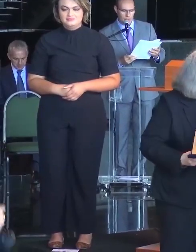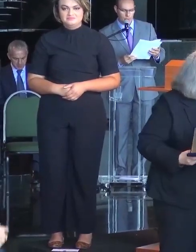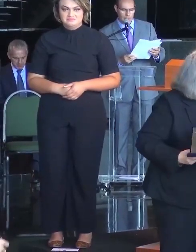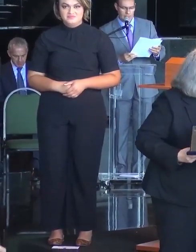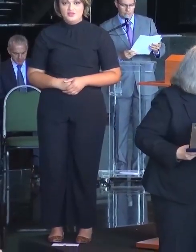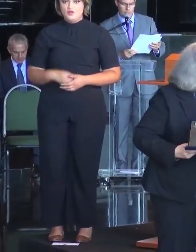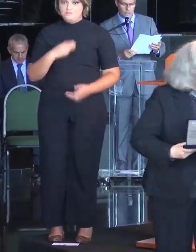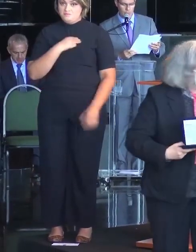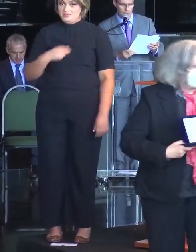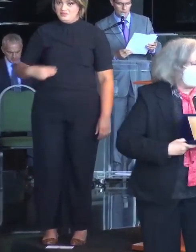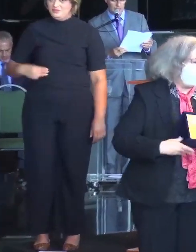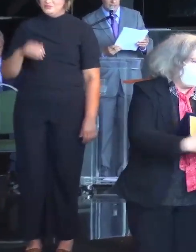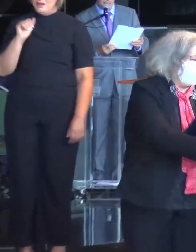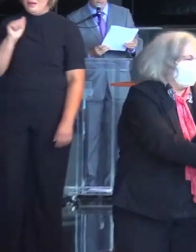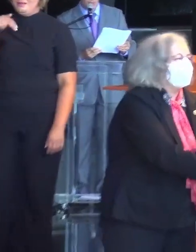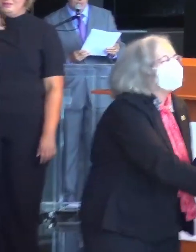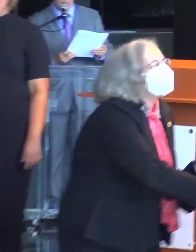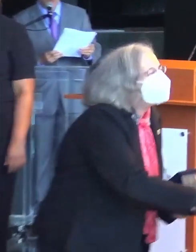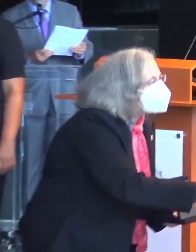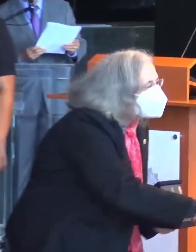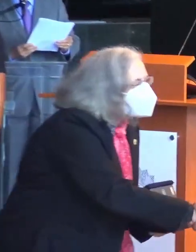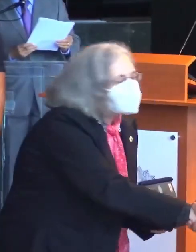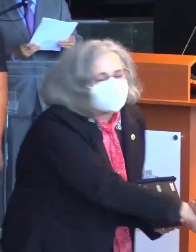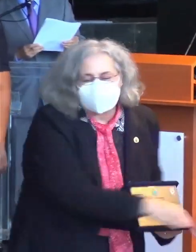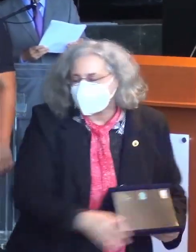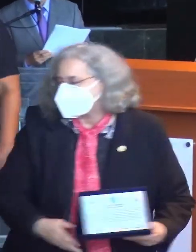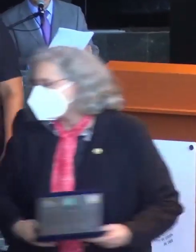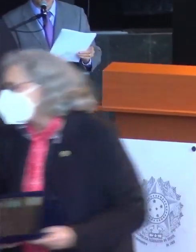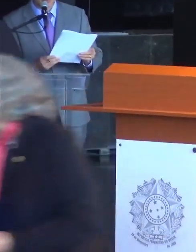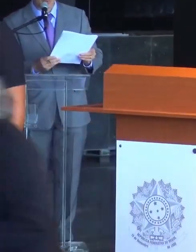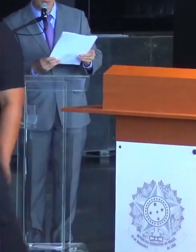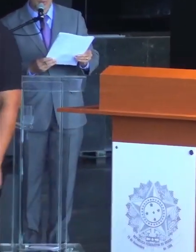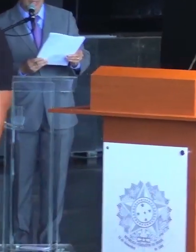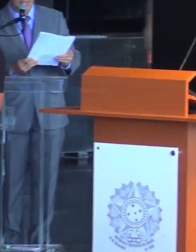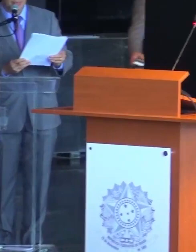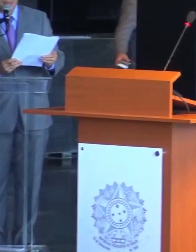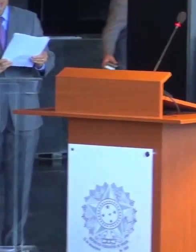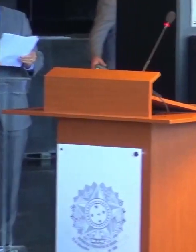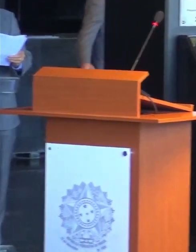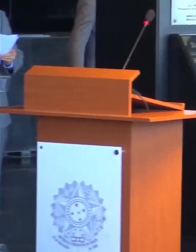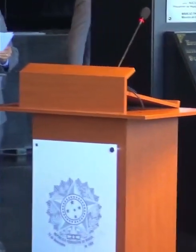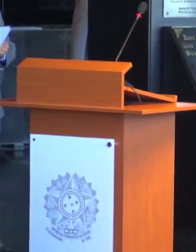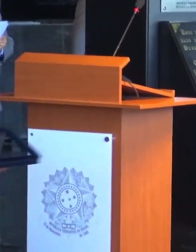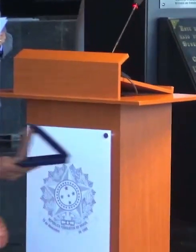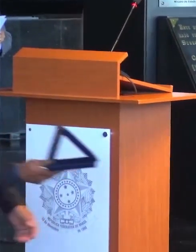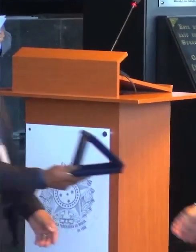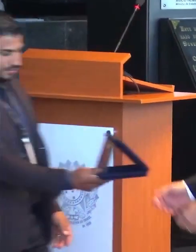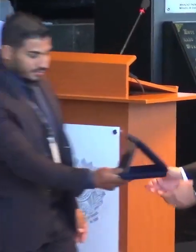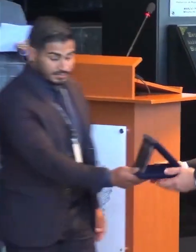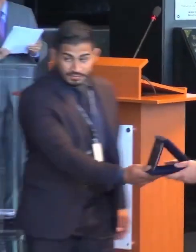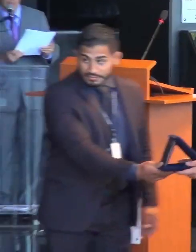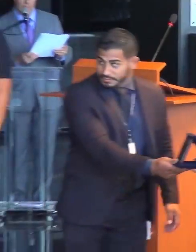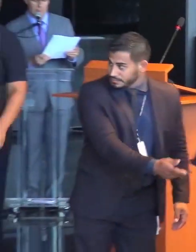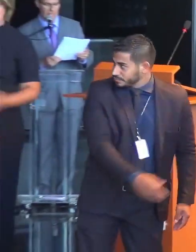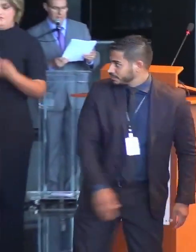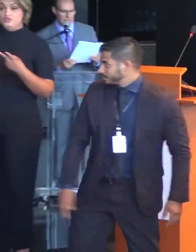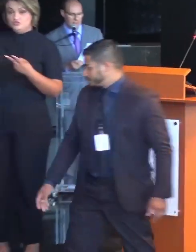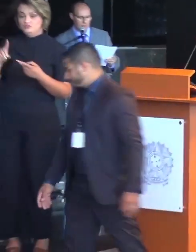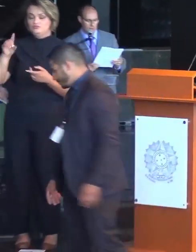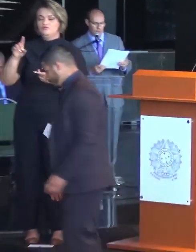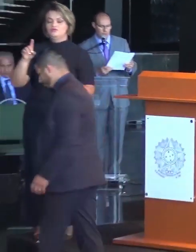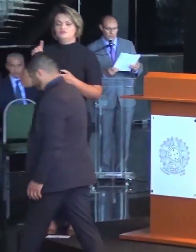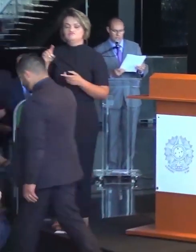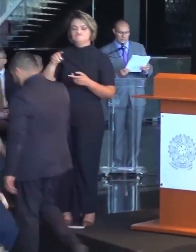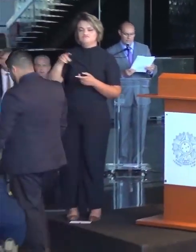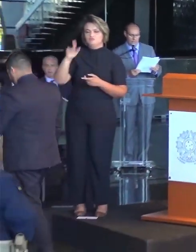O ministro Anderson Torres homenageia agora o diretor-presidente do PROCON DF e presidente do PROCONS Brasil,